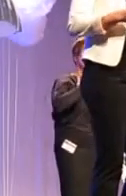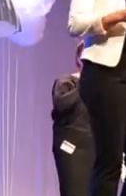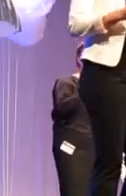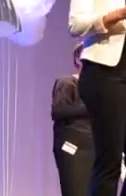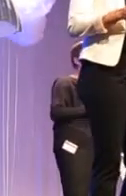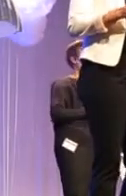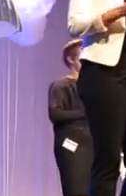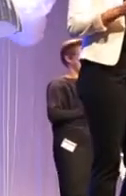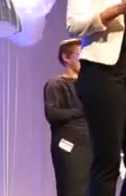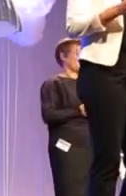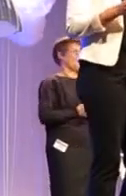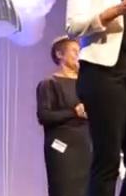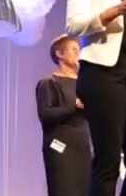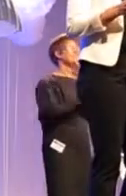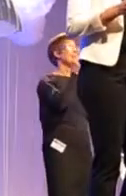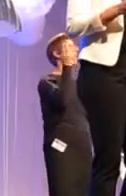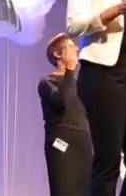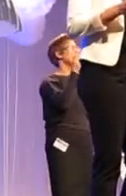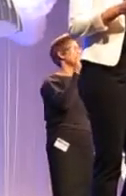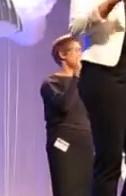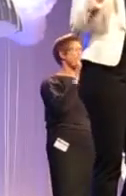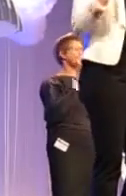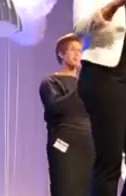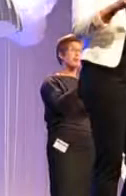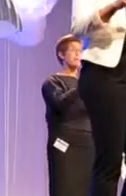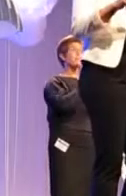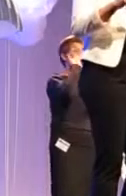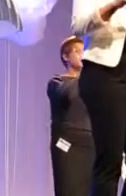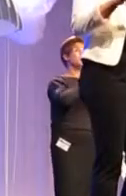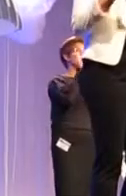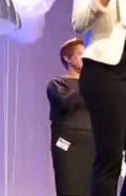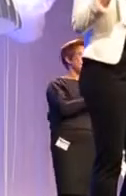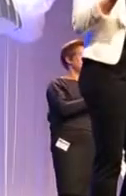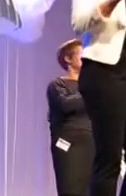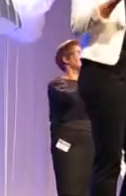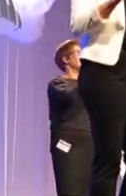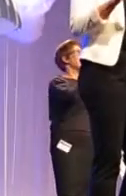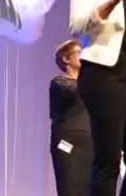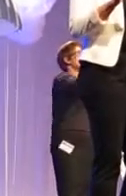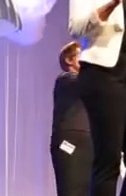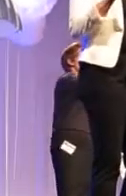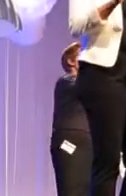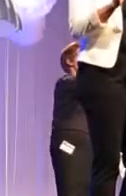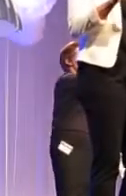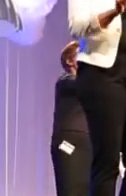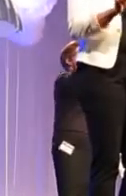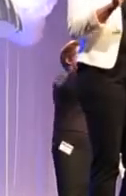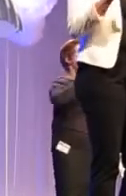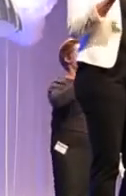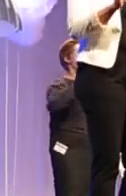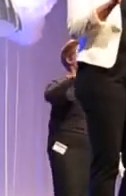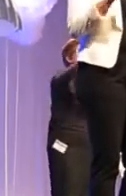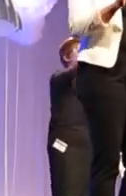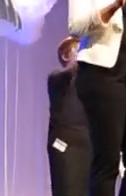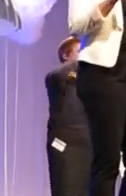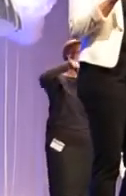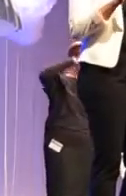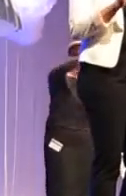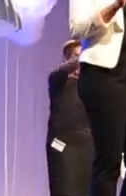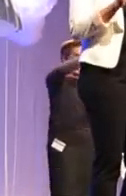Hur som helst, det är att vara ett föregångsland. Börja dansa, så hänger resten på. Det räcker inte med att